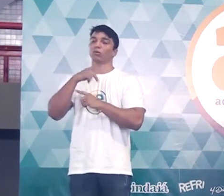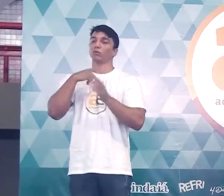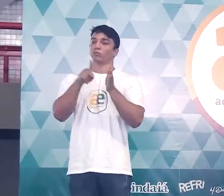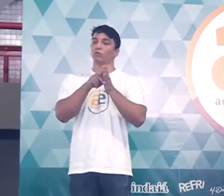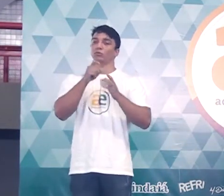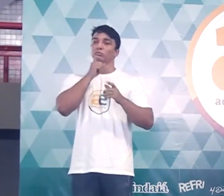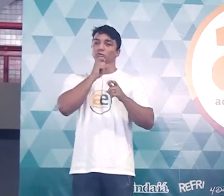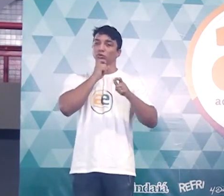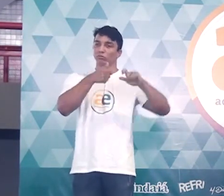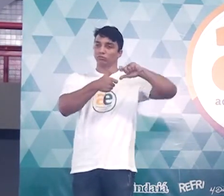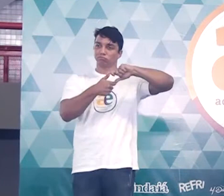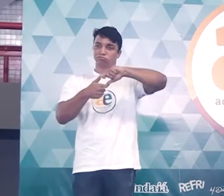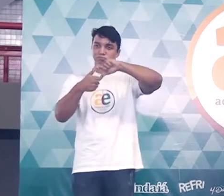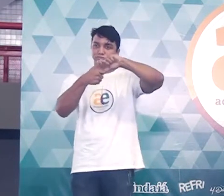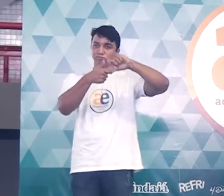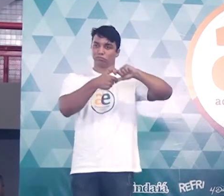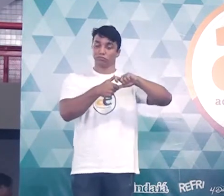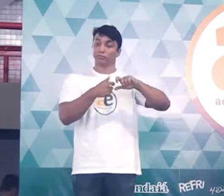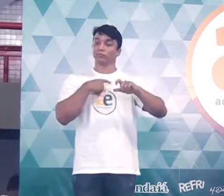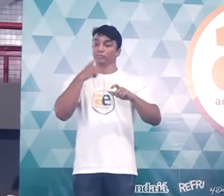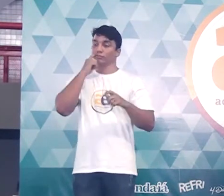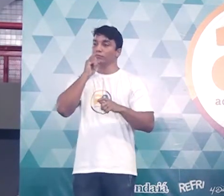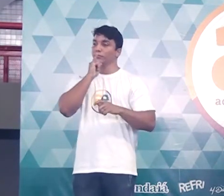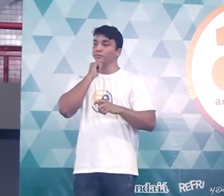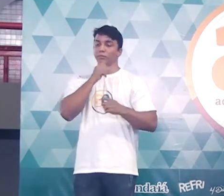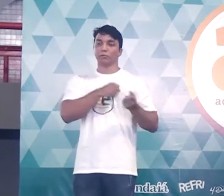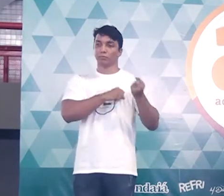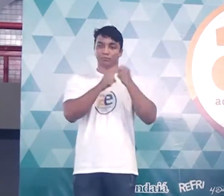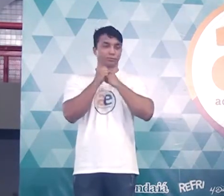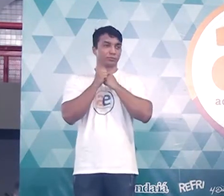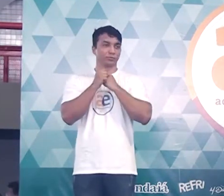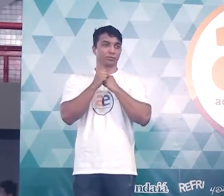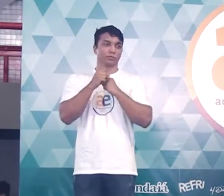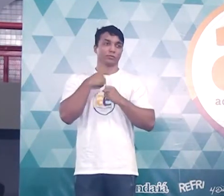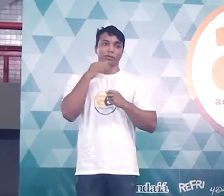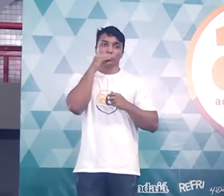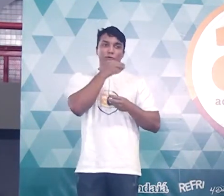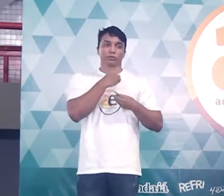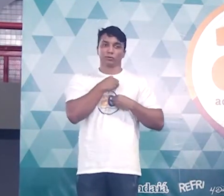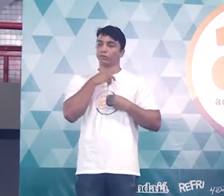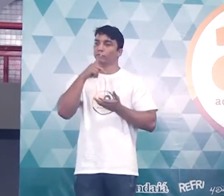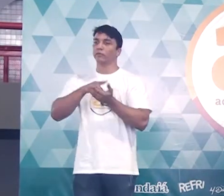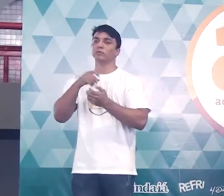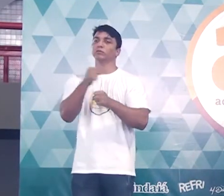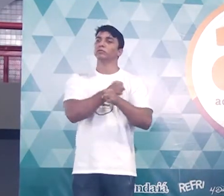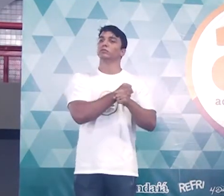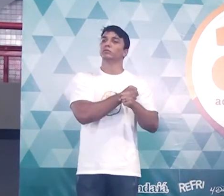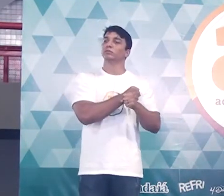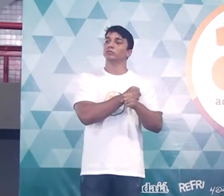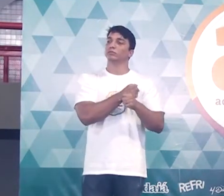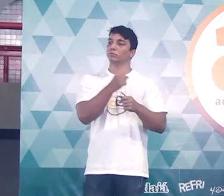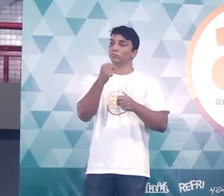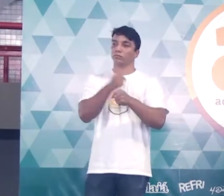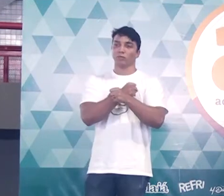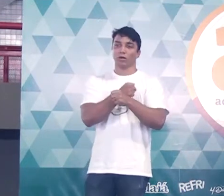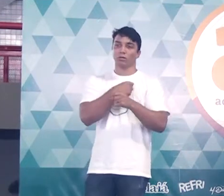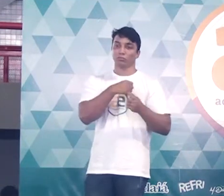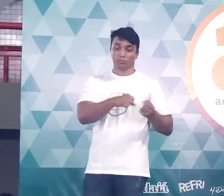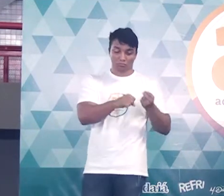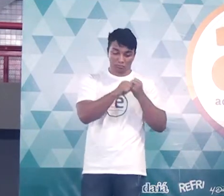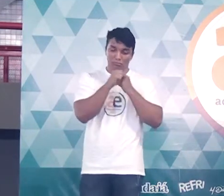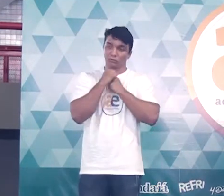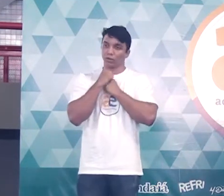lembrei agora de uma história. O cobertor aquece as pessoas, verdadeiro ou falso? Falso. O cobertor não